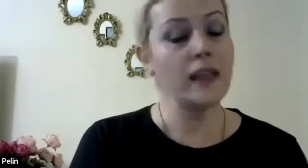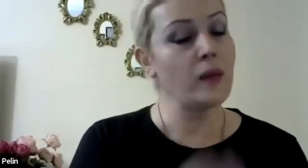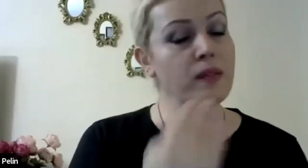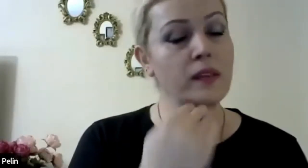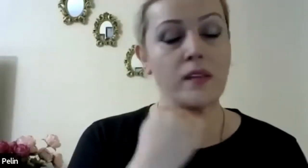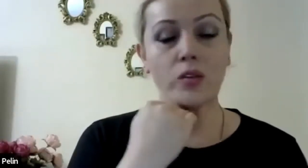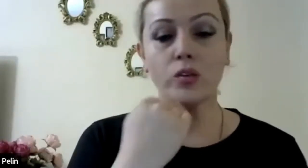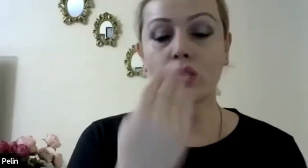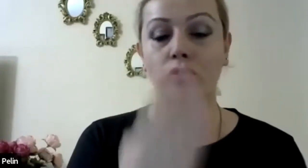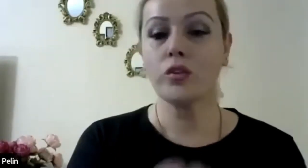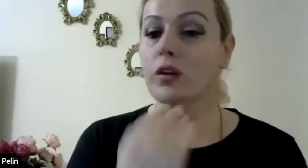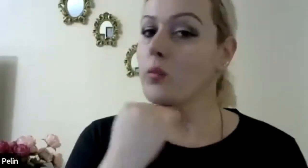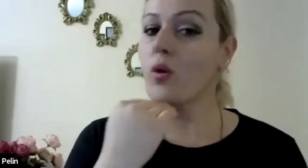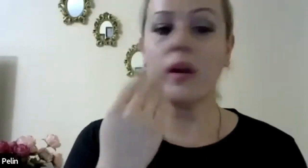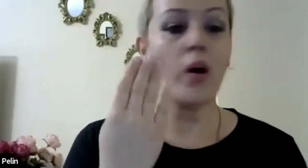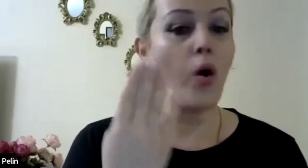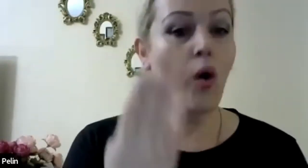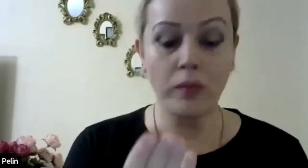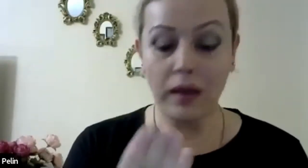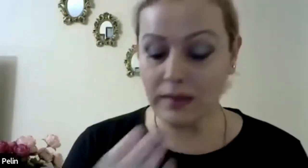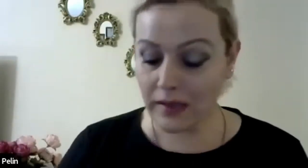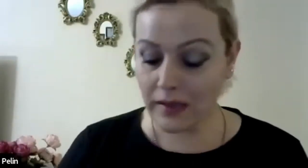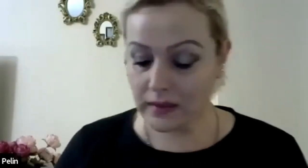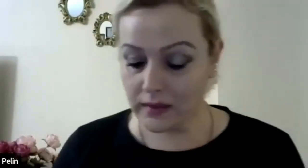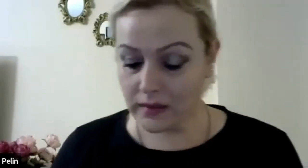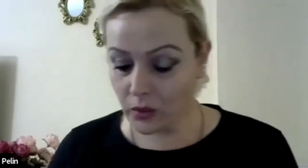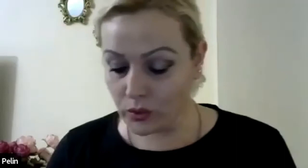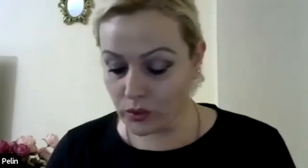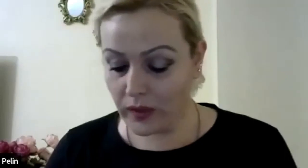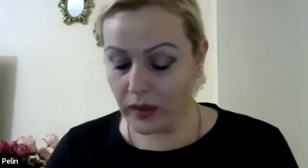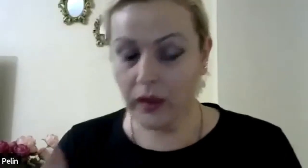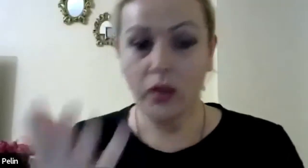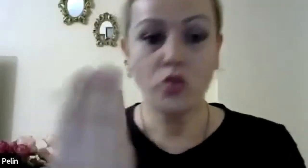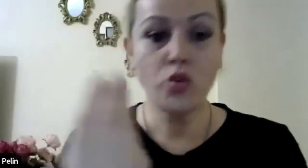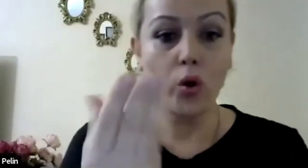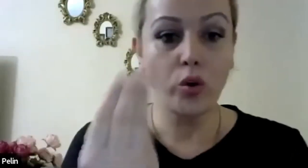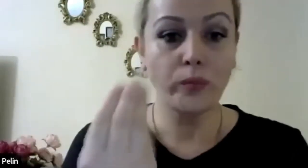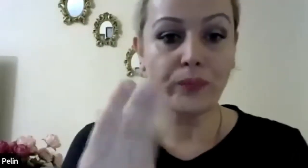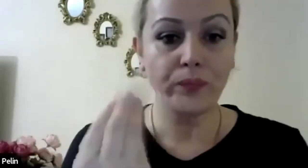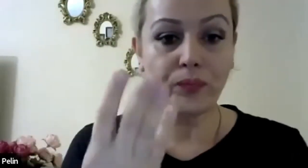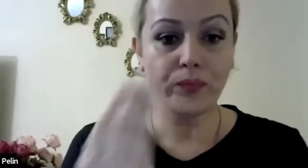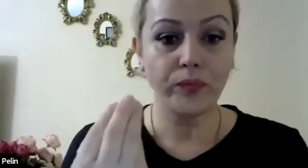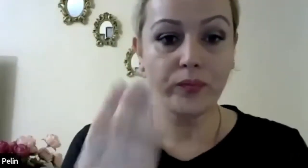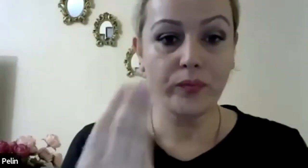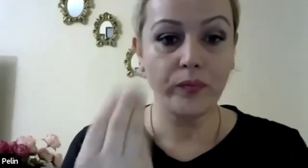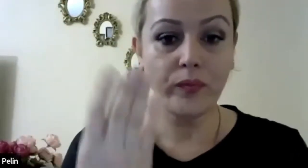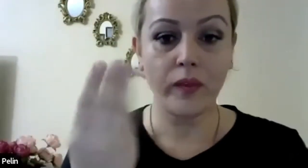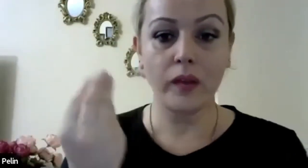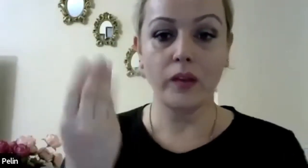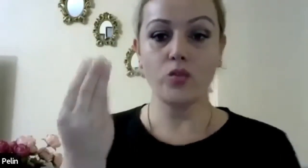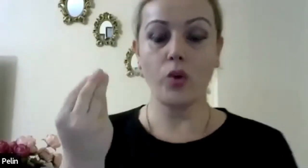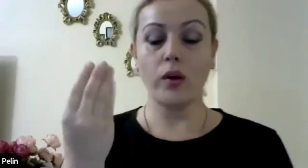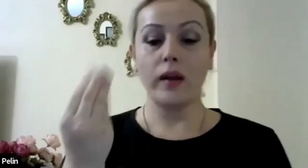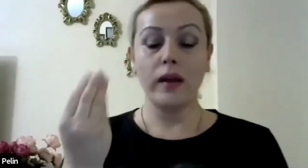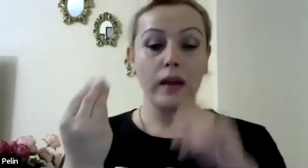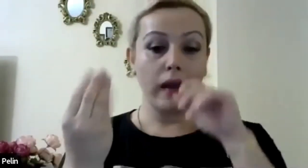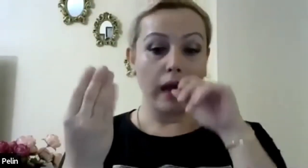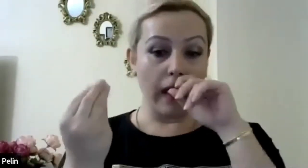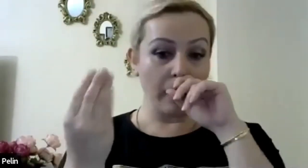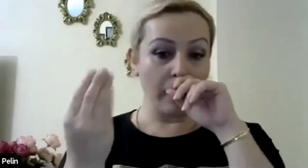şekilde yapsanız da olur. Böyle olmaz derseniz de olur. Çok. Çok. Eğer bir şey